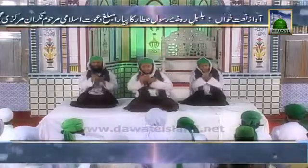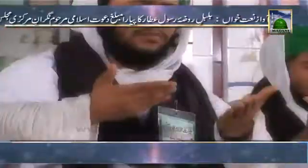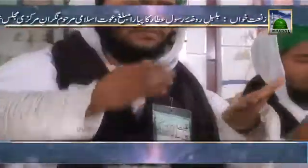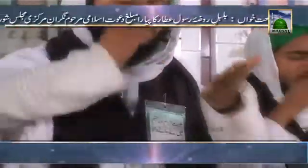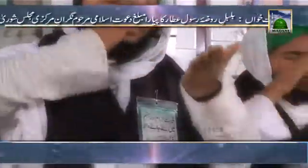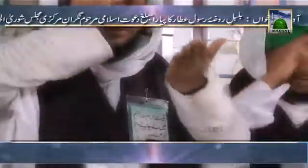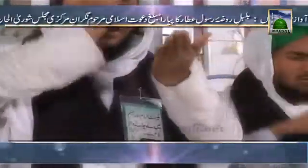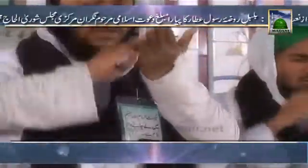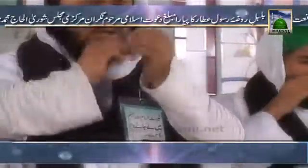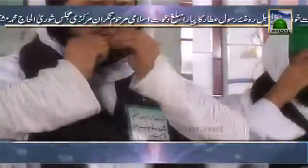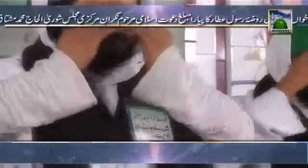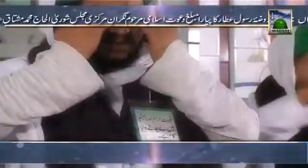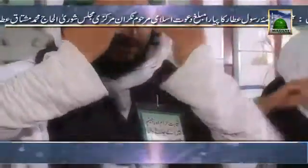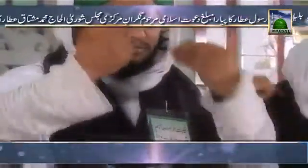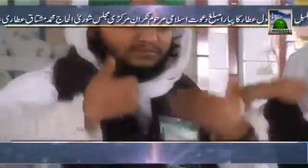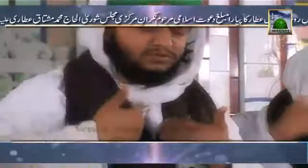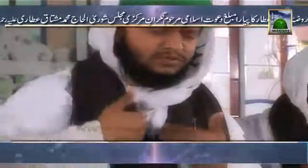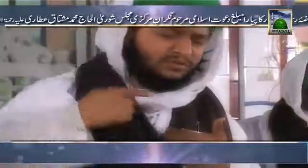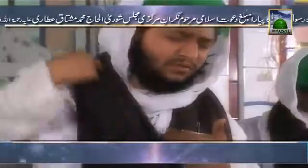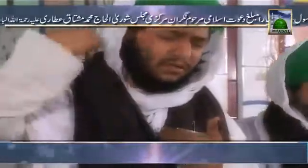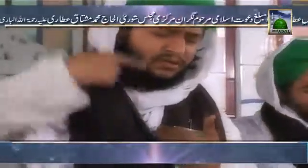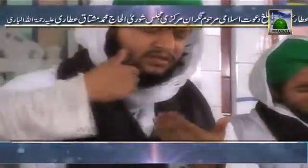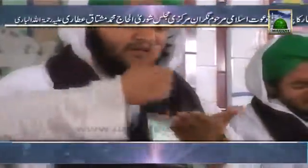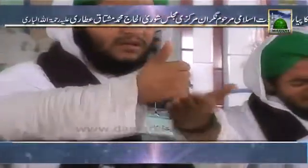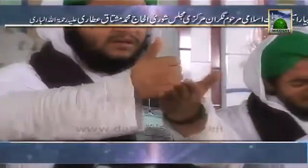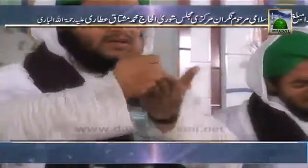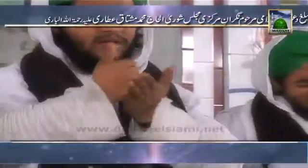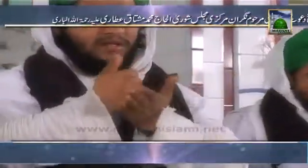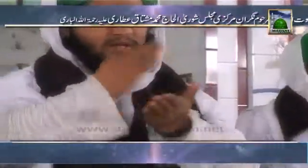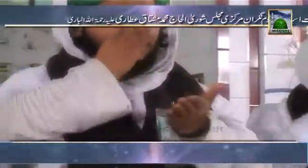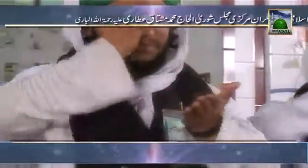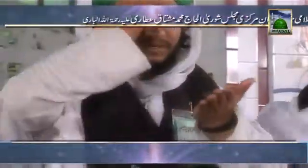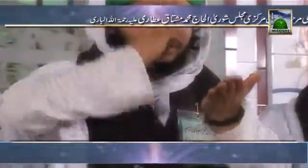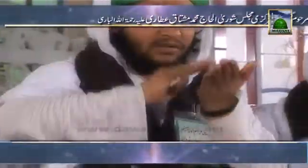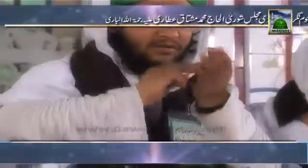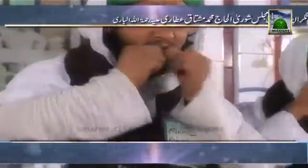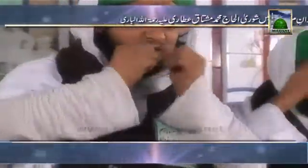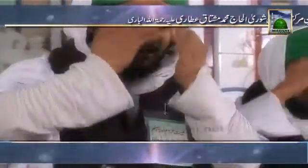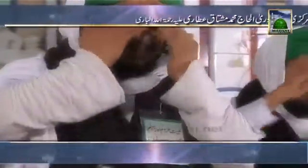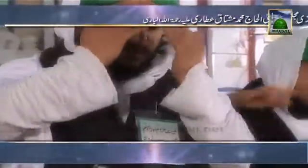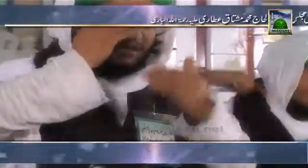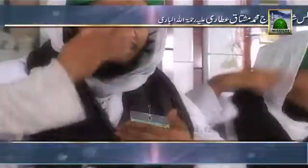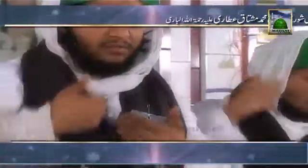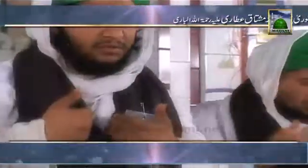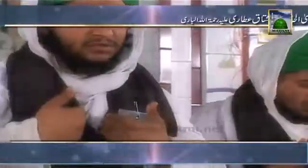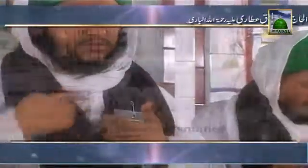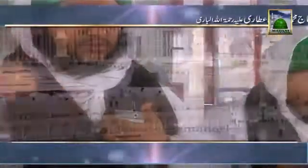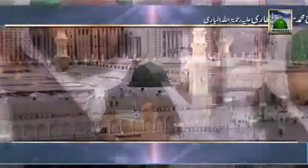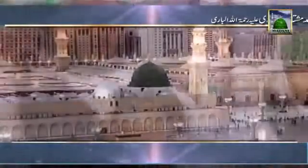کی، اپنی غلامی مجھ کو عطا کی، اپنی غلامی مجھ